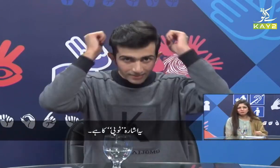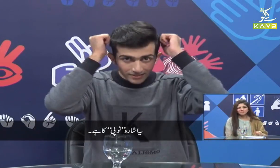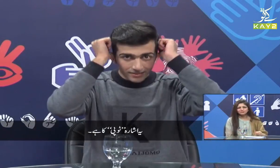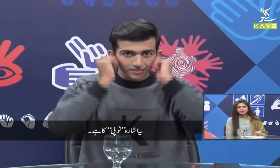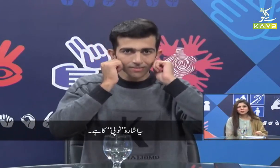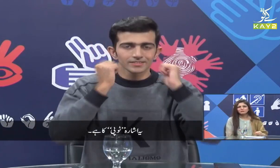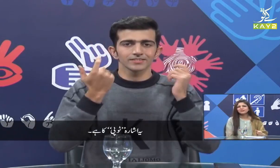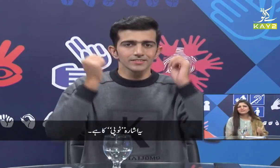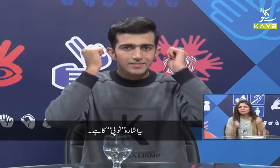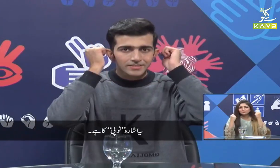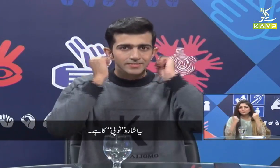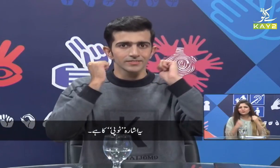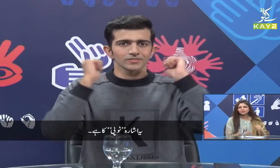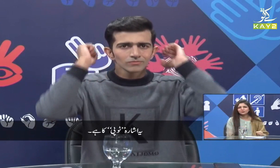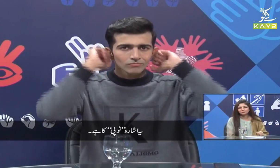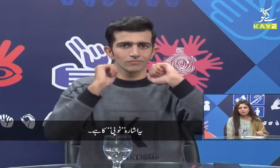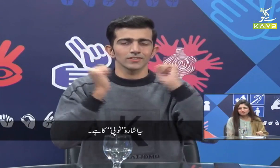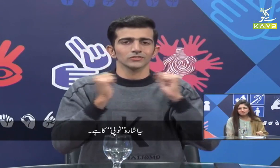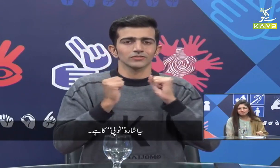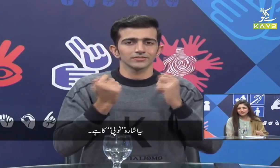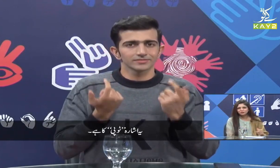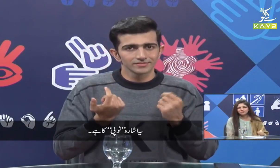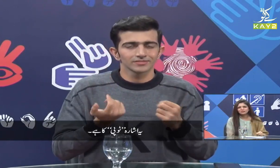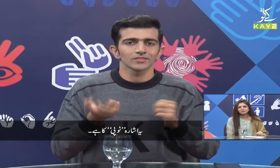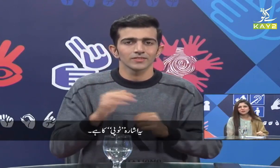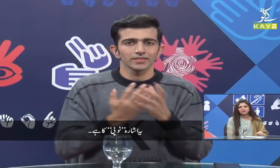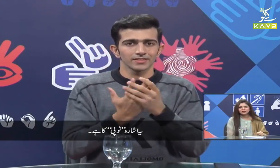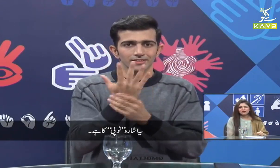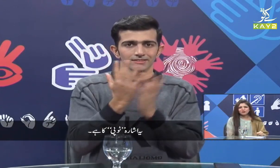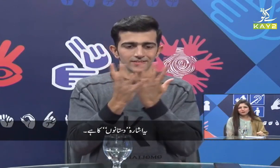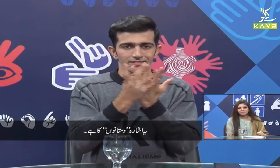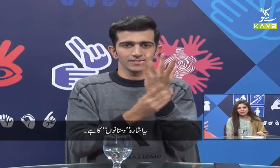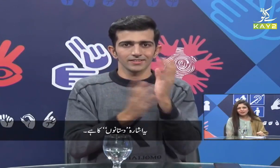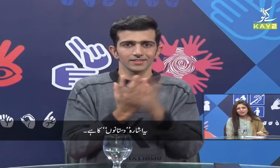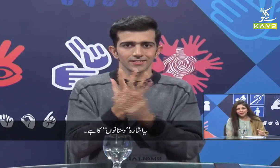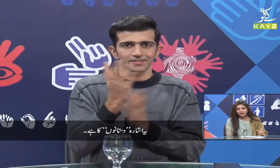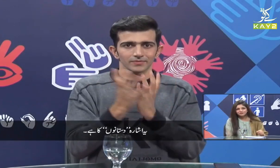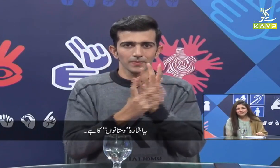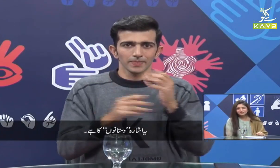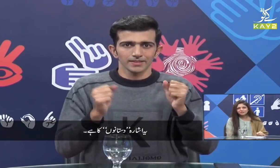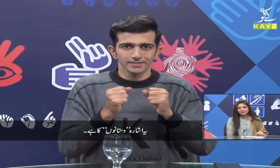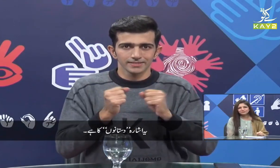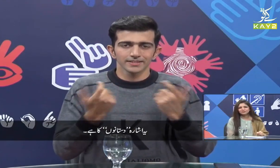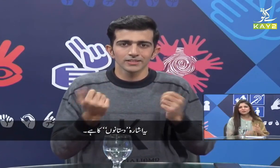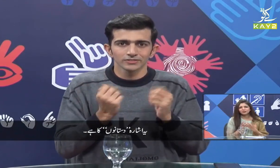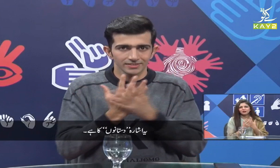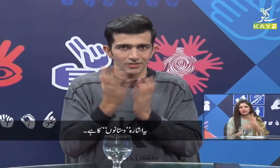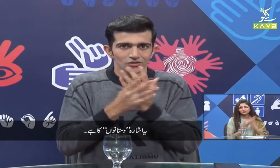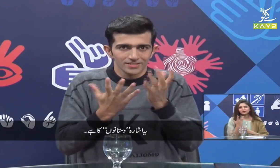टोपी, सर्दियों में सब टोपी पहनी होती है सब ने। और इसके अलावा ग्लव्स क्योंकि हम हाथों पे